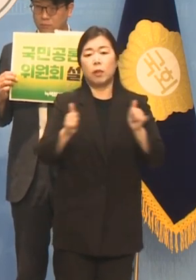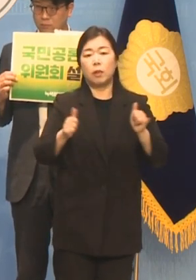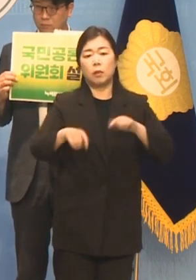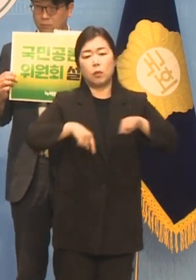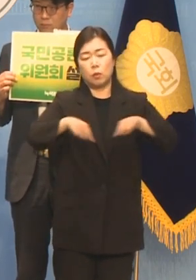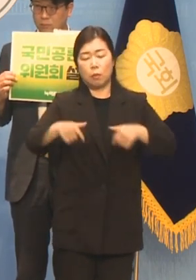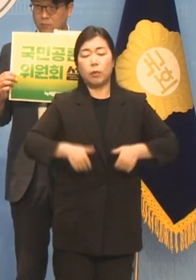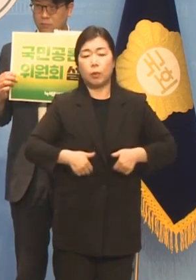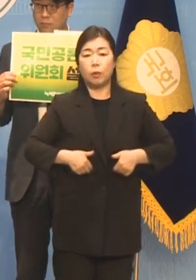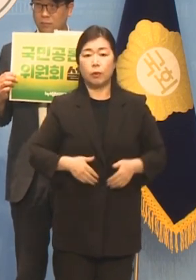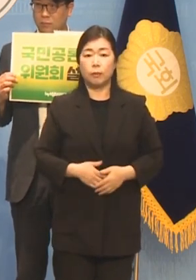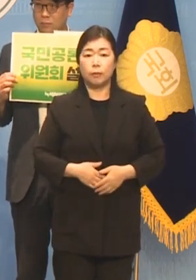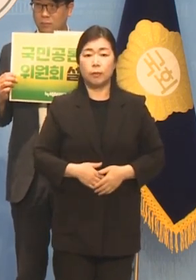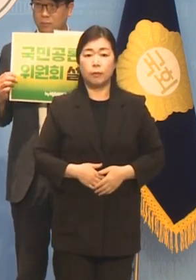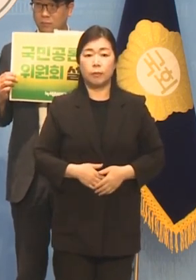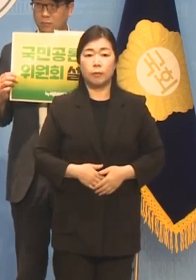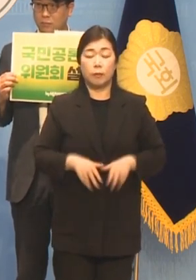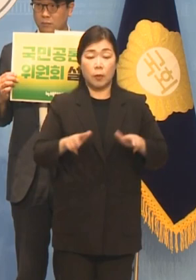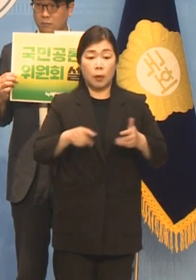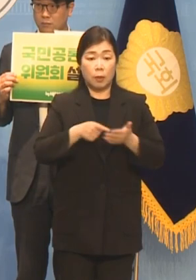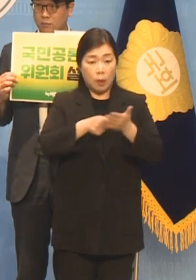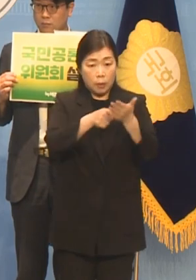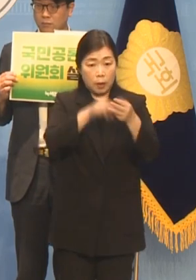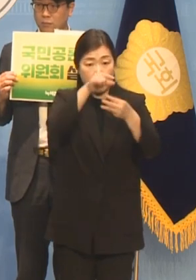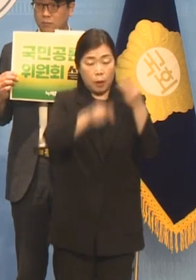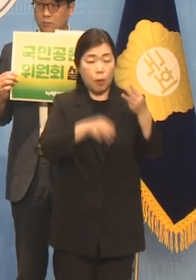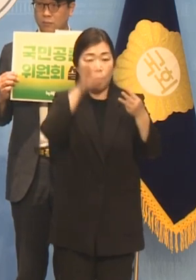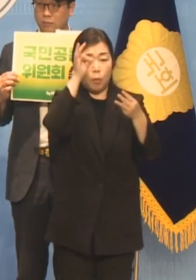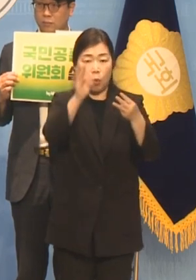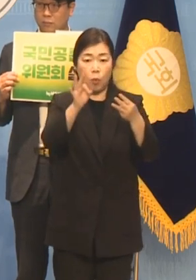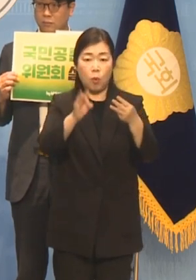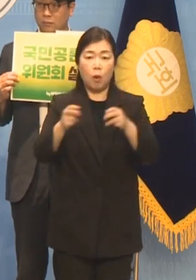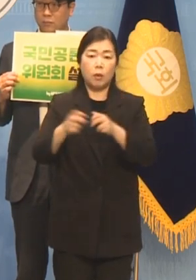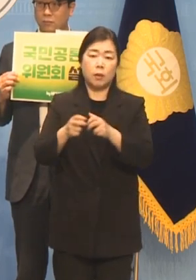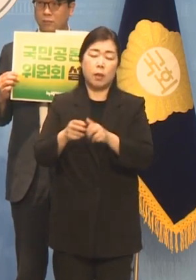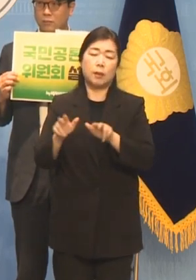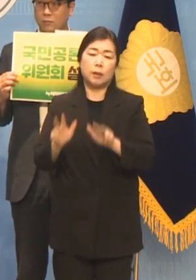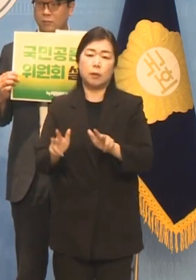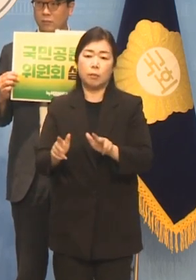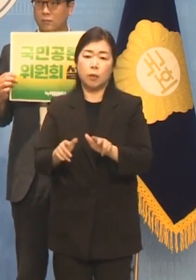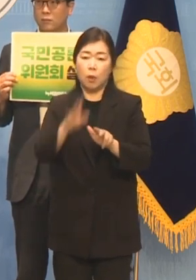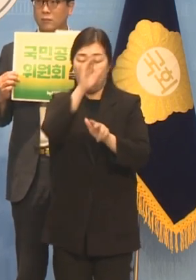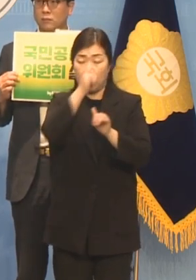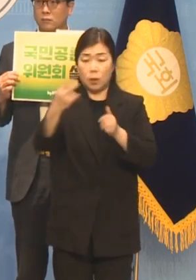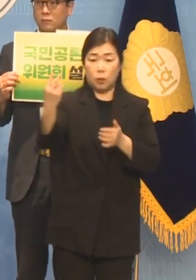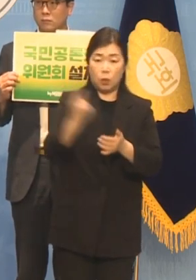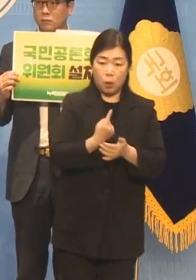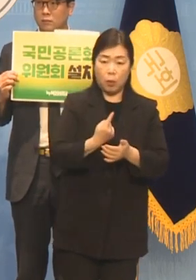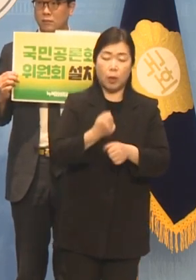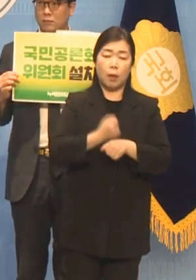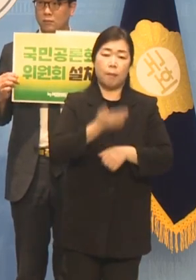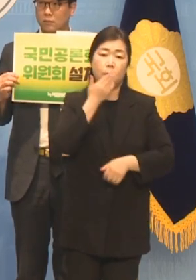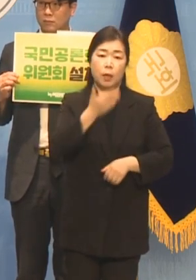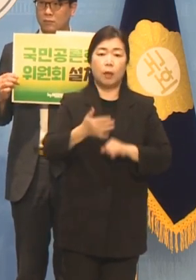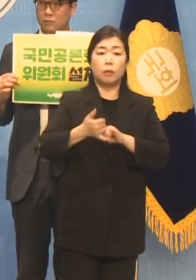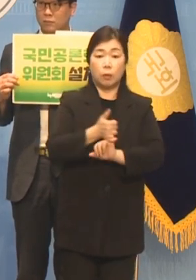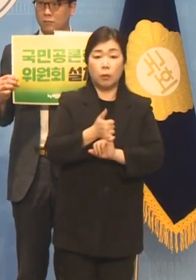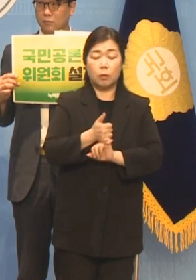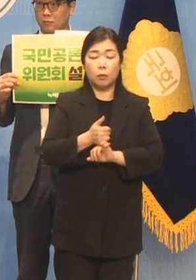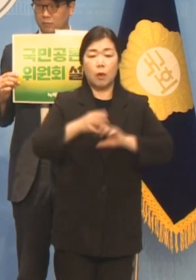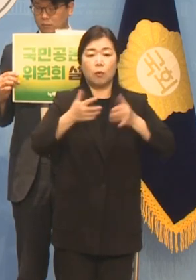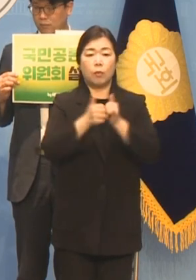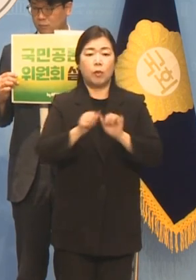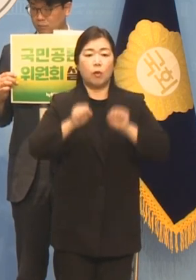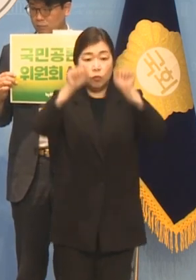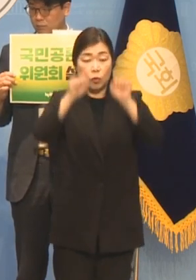때입니다. 3대 제한 관철과 의사들을 당장 환자 곁으로 돌아오게 하기 위해